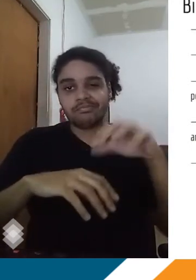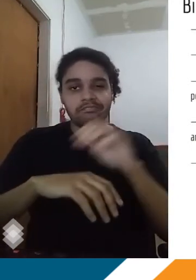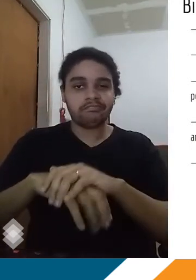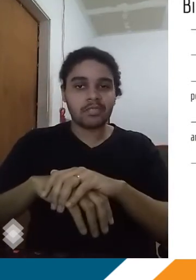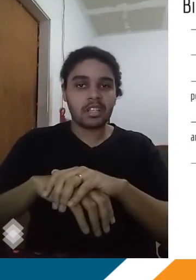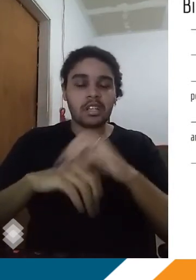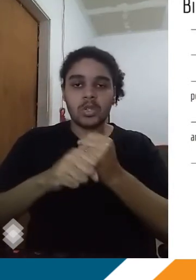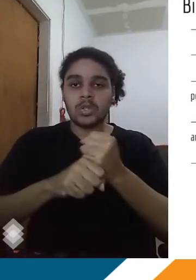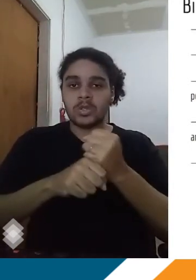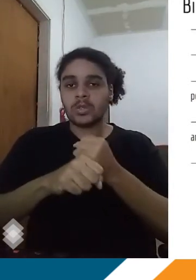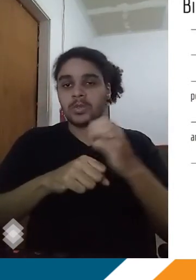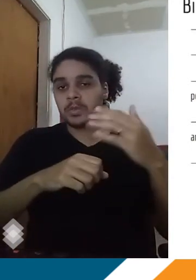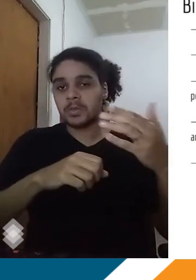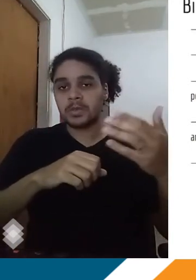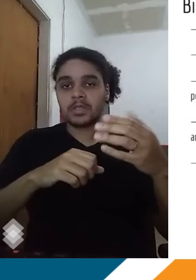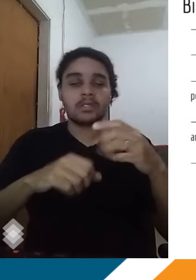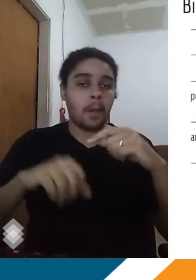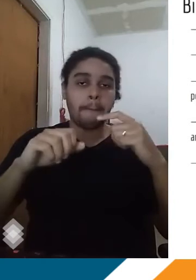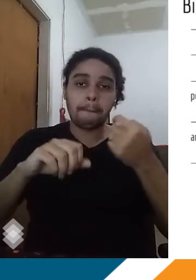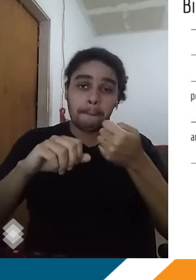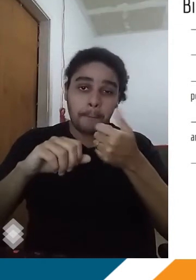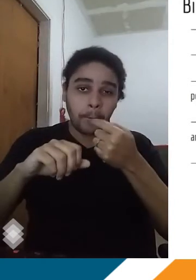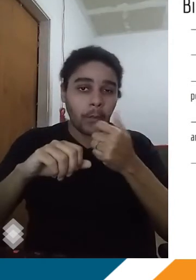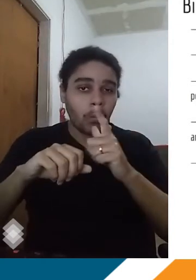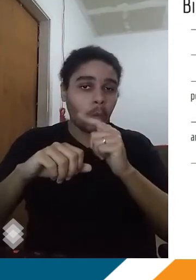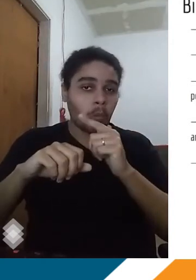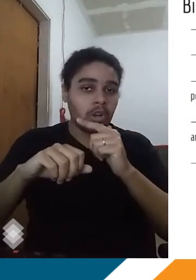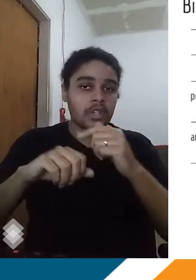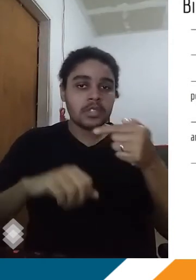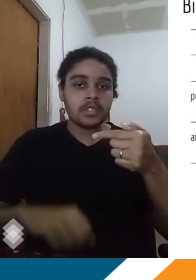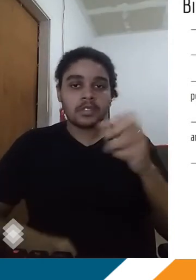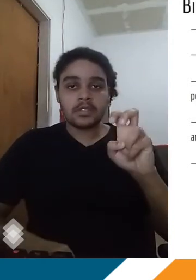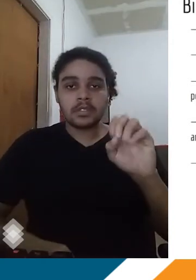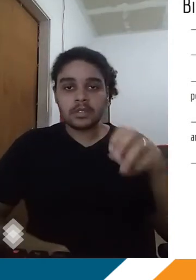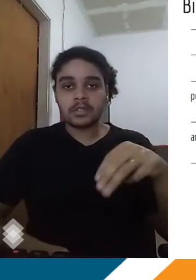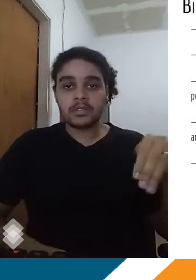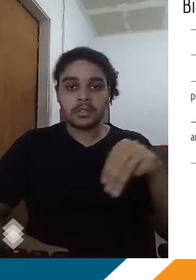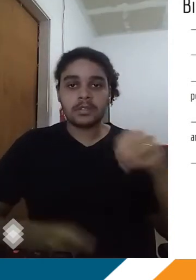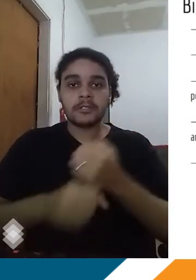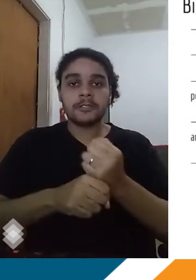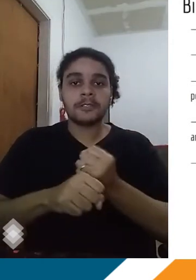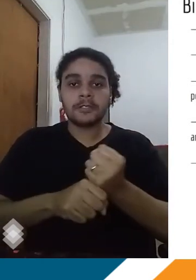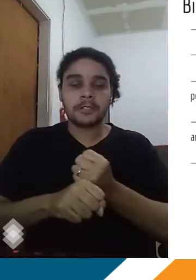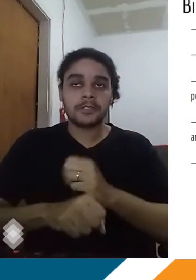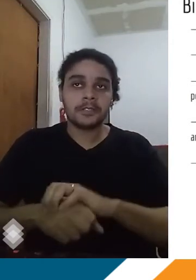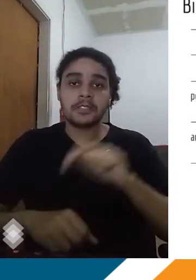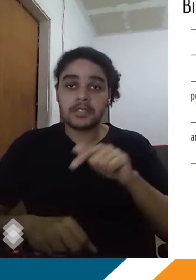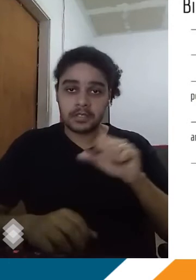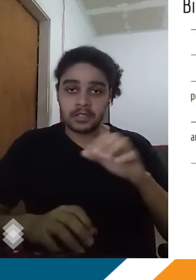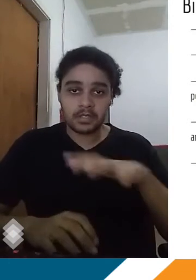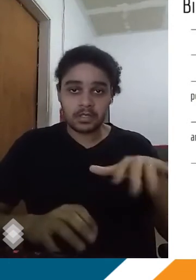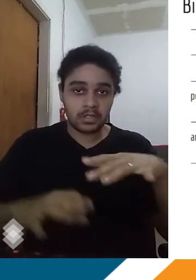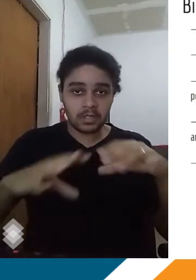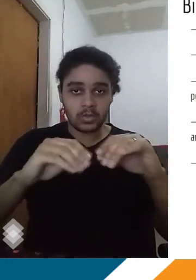Portanto, caracterizado por uma baixa pluviosidade, cerca de 750 milímetros por ano. Esses